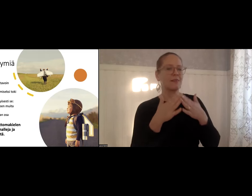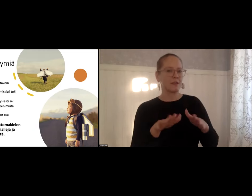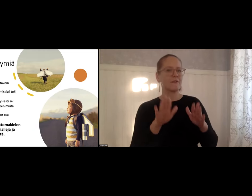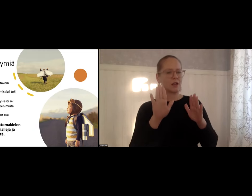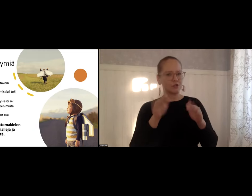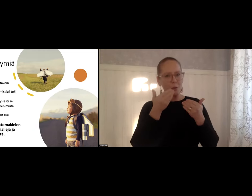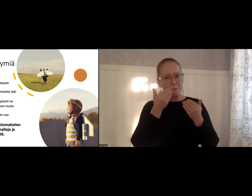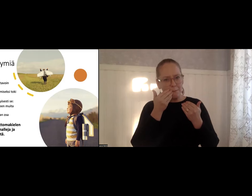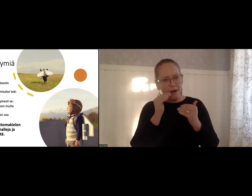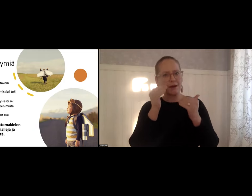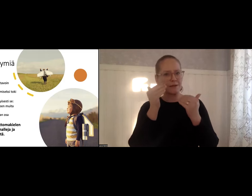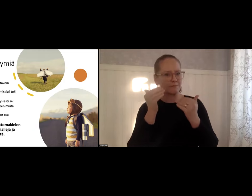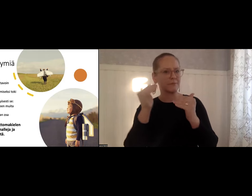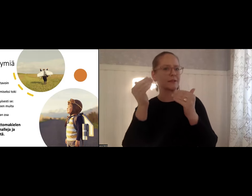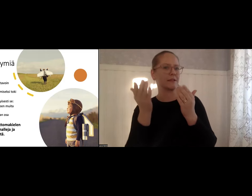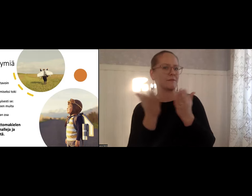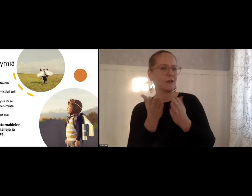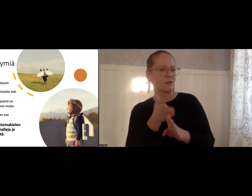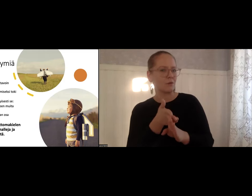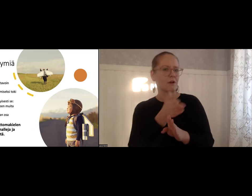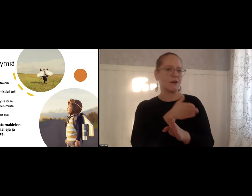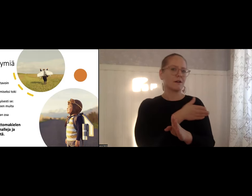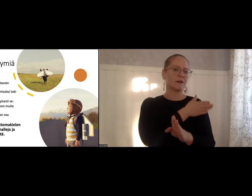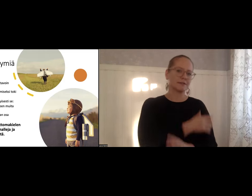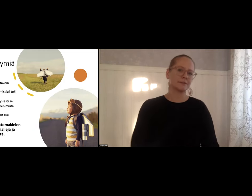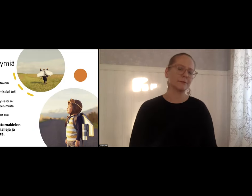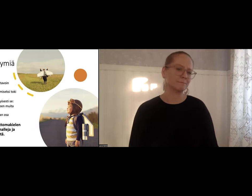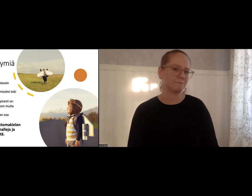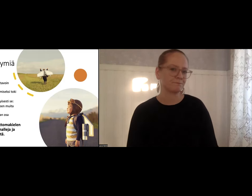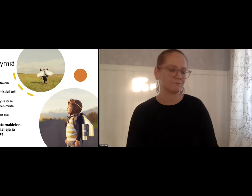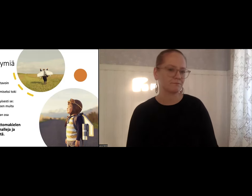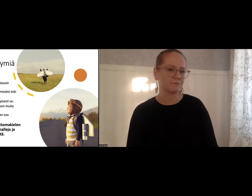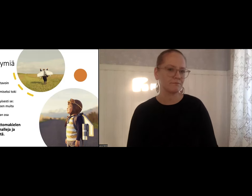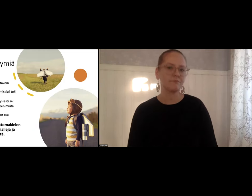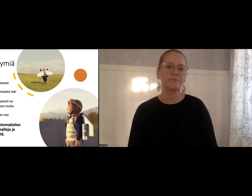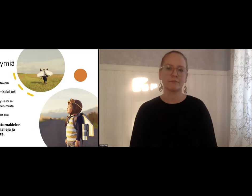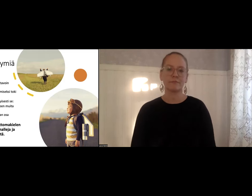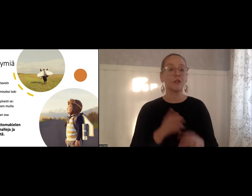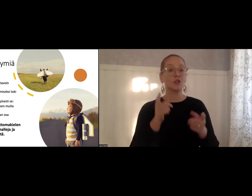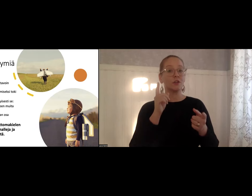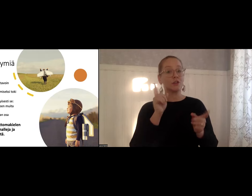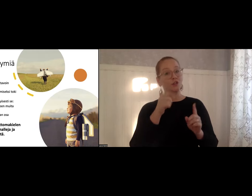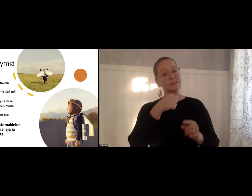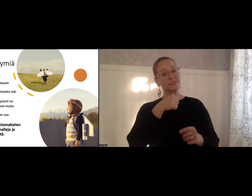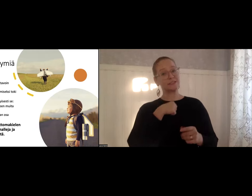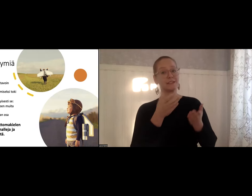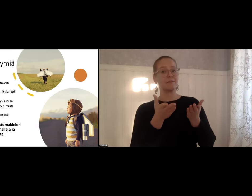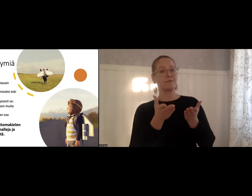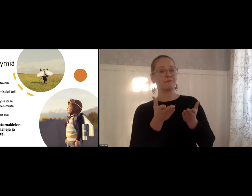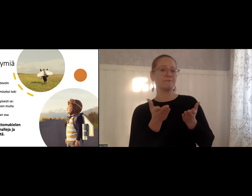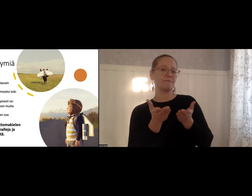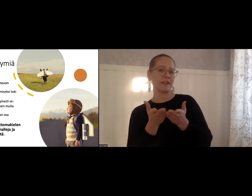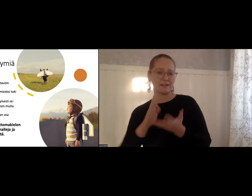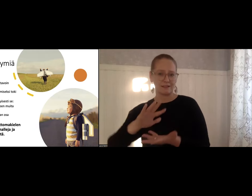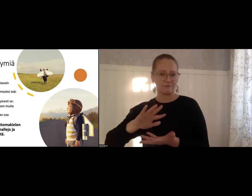Niin lasten ja perheiden tilanne on monella tavalla paljon parempi tänä päivänä kuin mitä se on